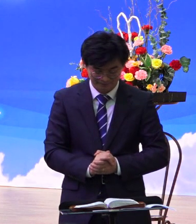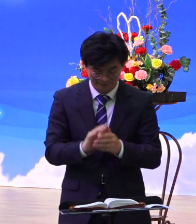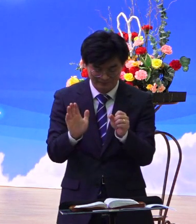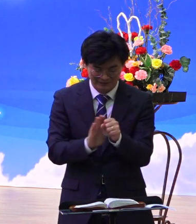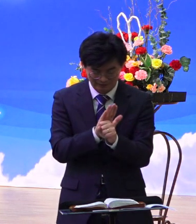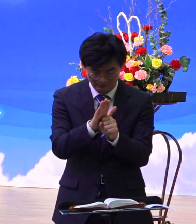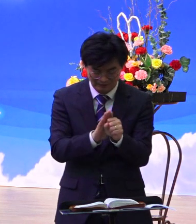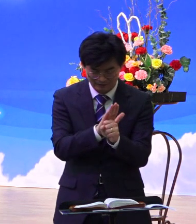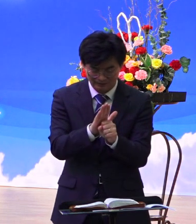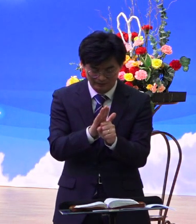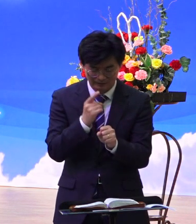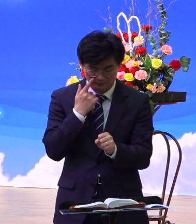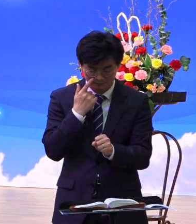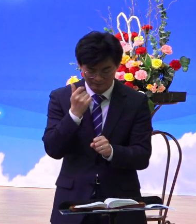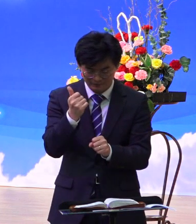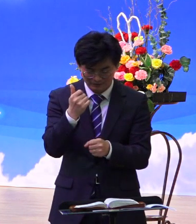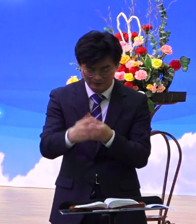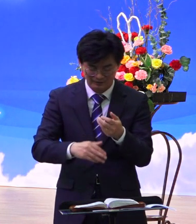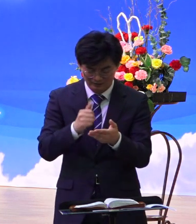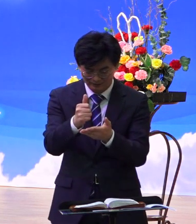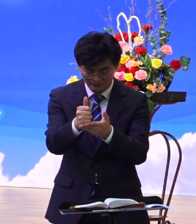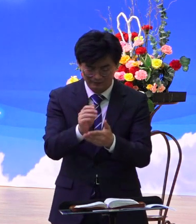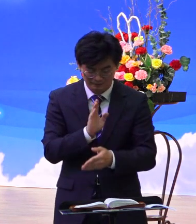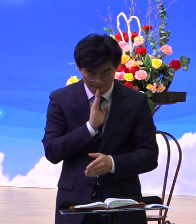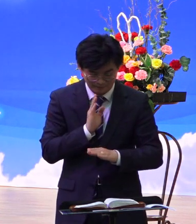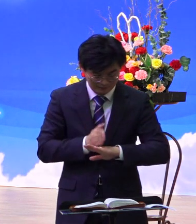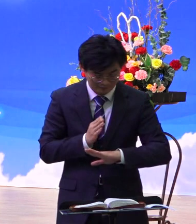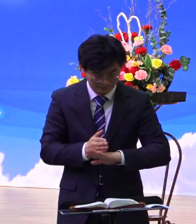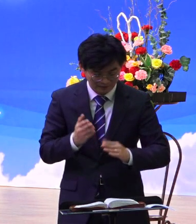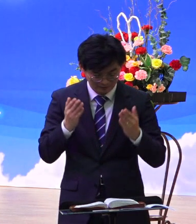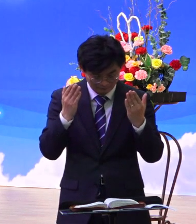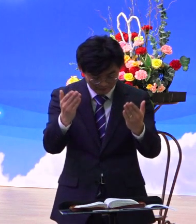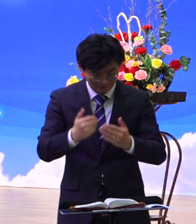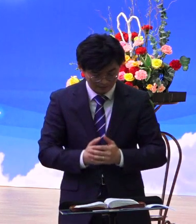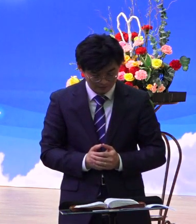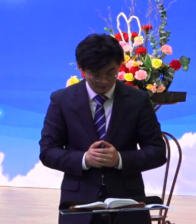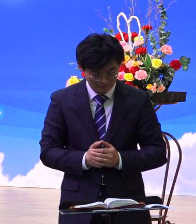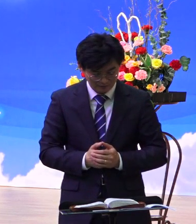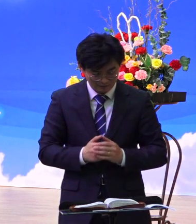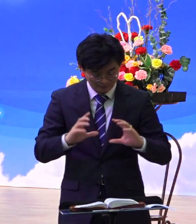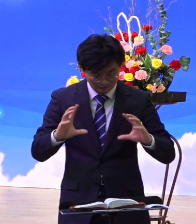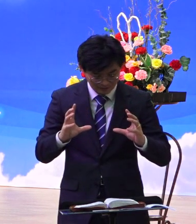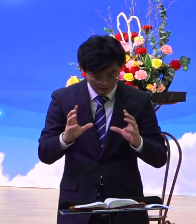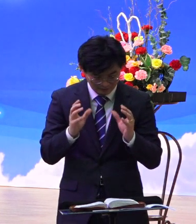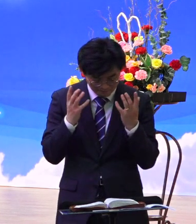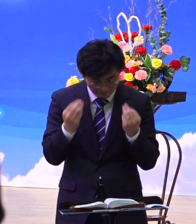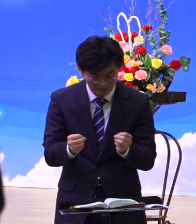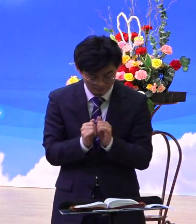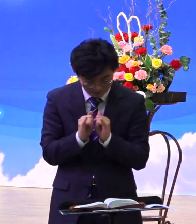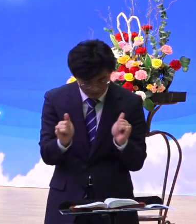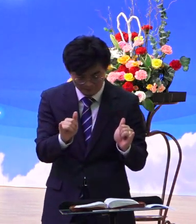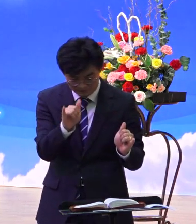사랑의 하나님 아버지, 참 감사합니다. 세상의 수많은 사람